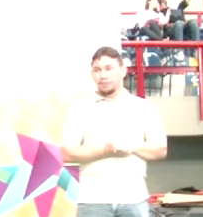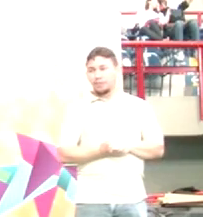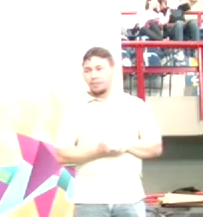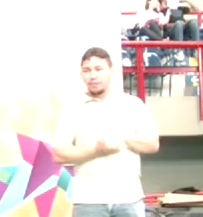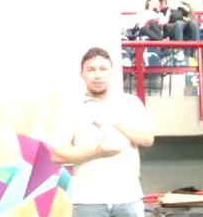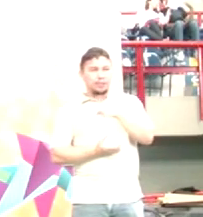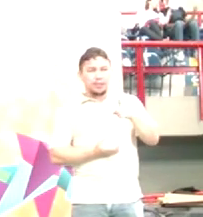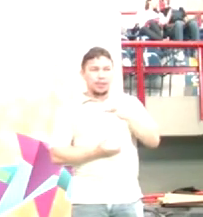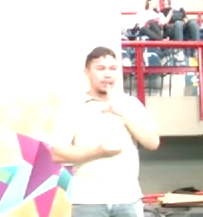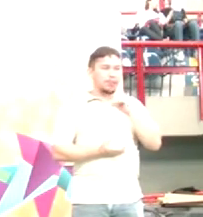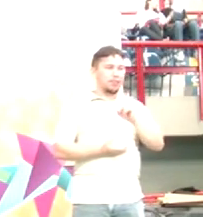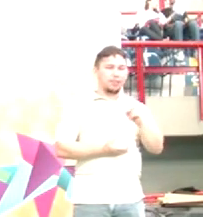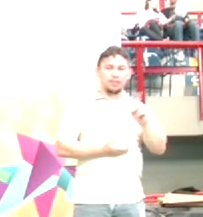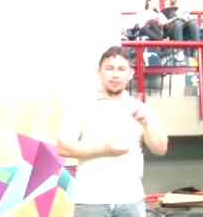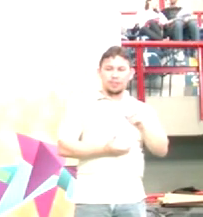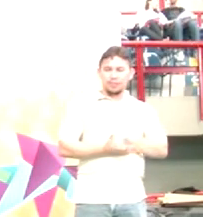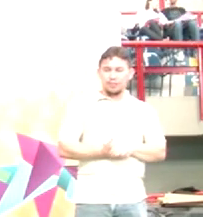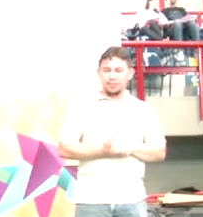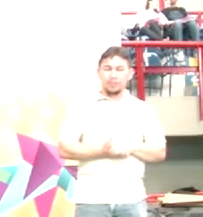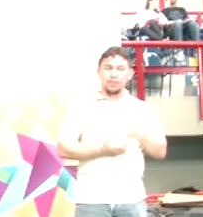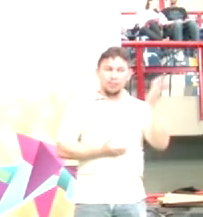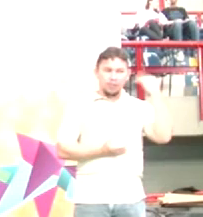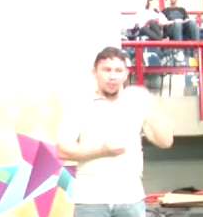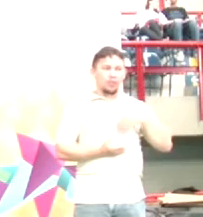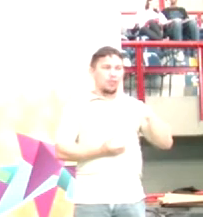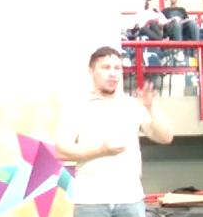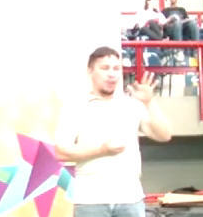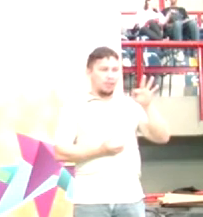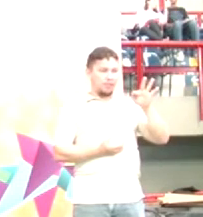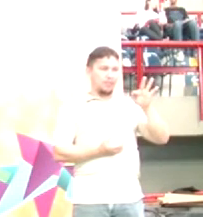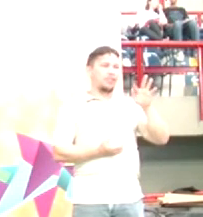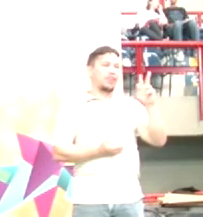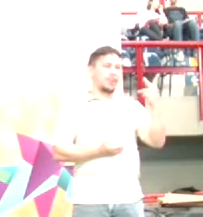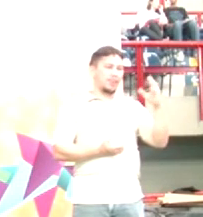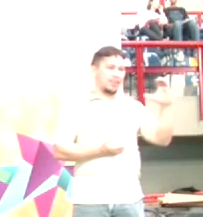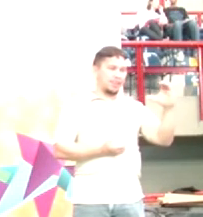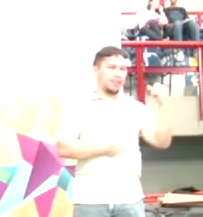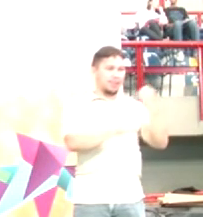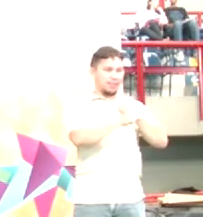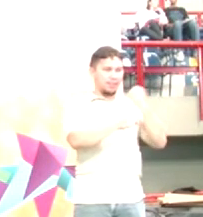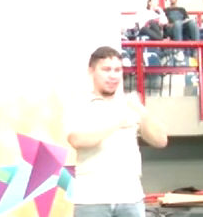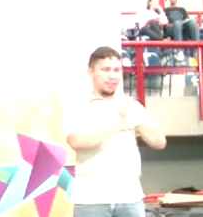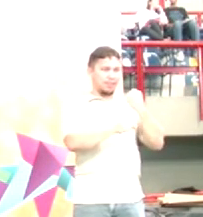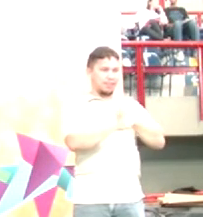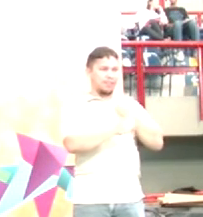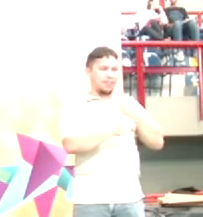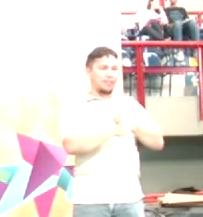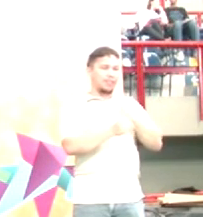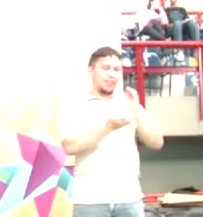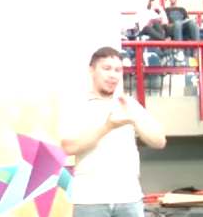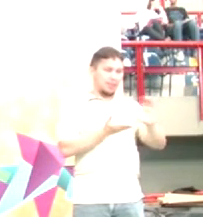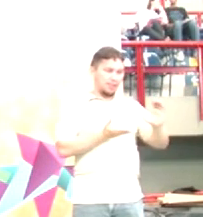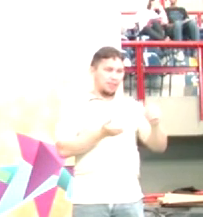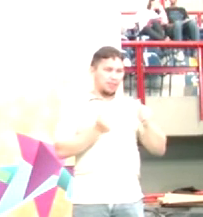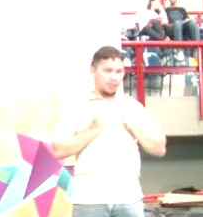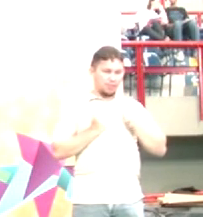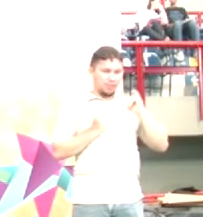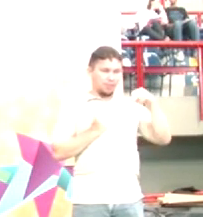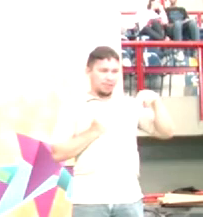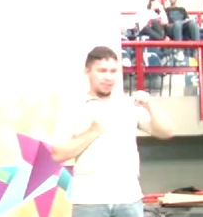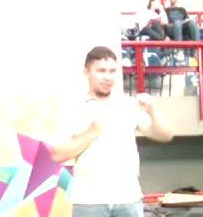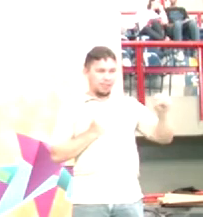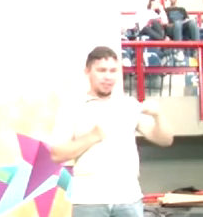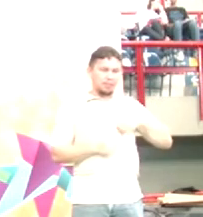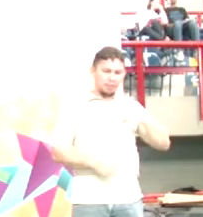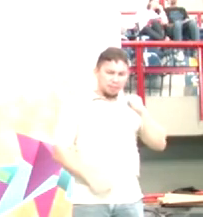Para quem não sabe, quando o FHC reformou a Previdência Social, muitos